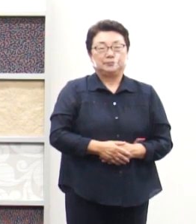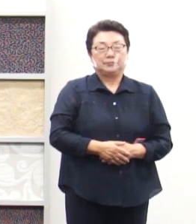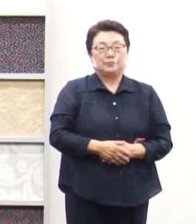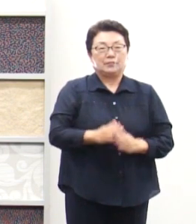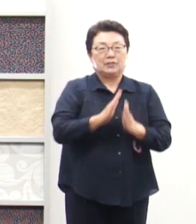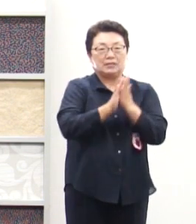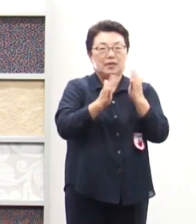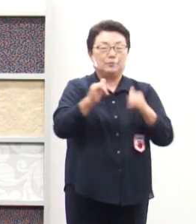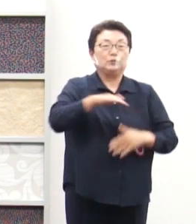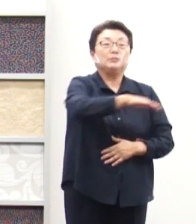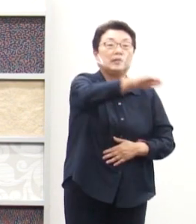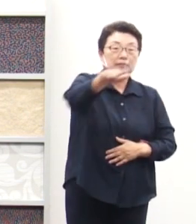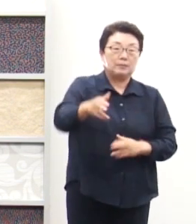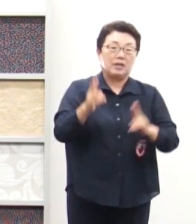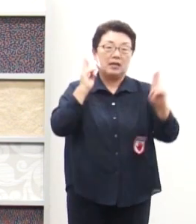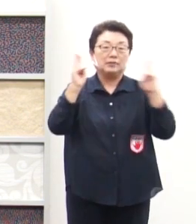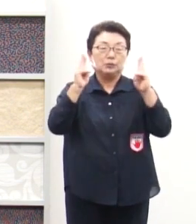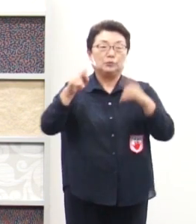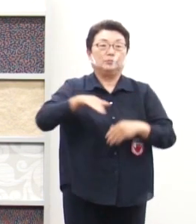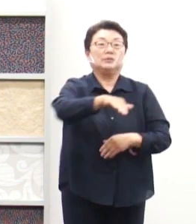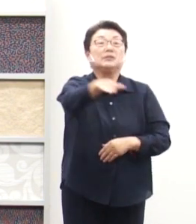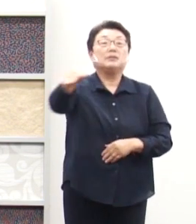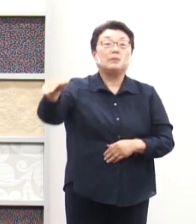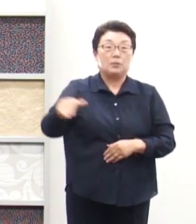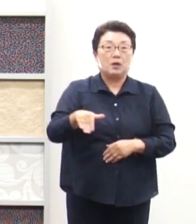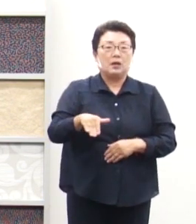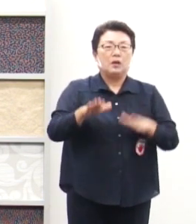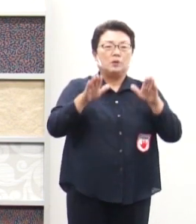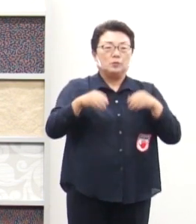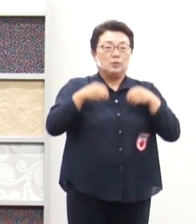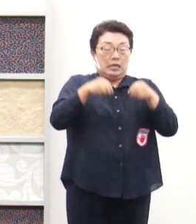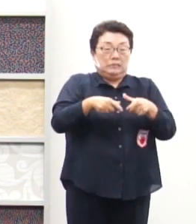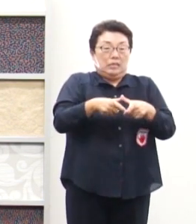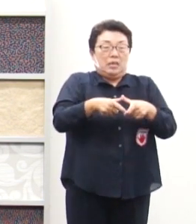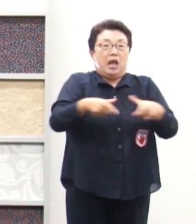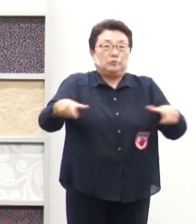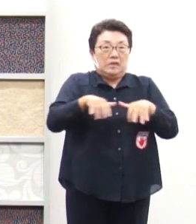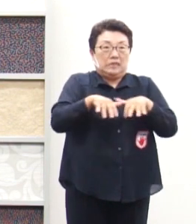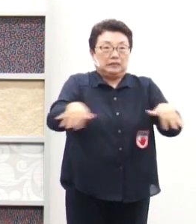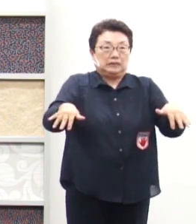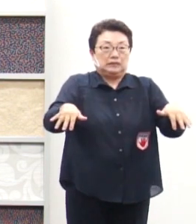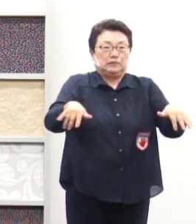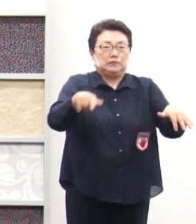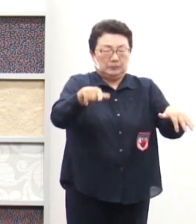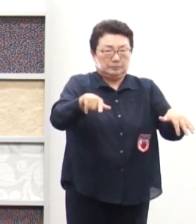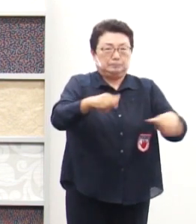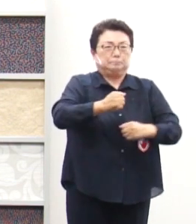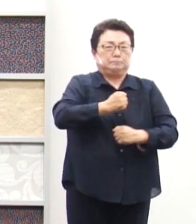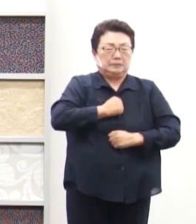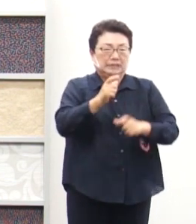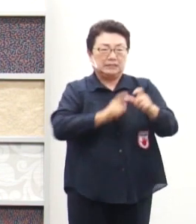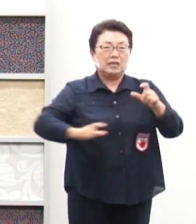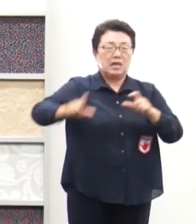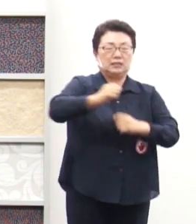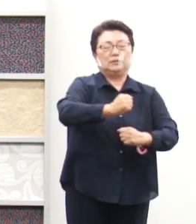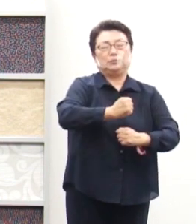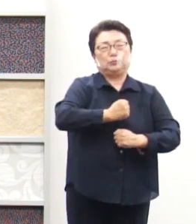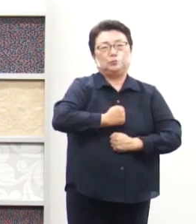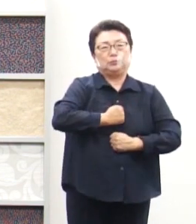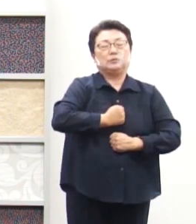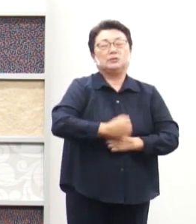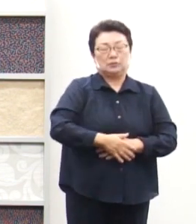県民の皆様、あるいは事業者の皆様におかれましては、今般の感染拡大を踏まえまして、これまで以上に、警戒感を高めていただ